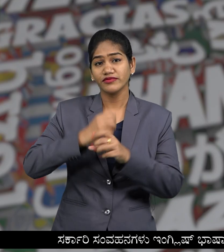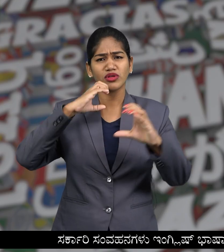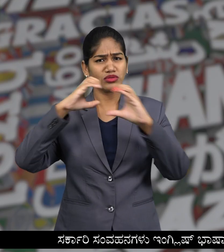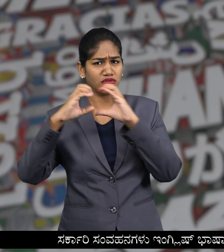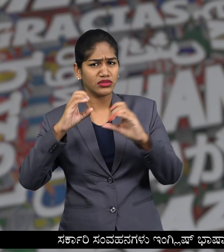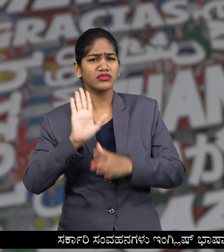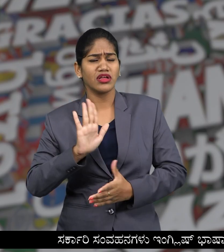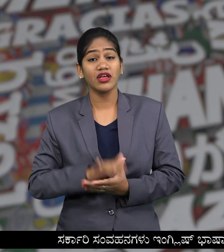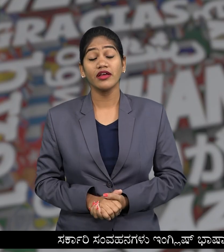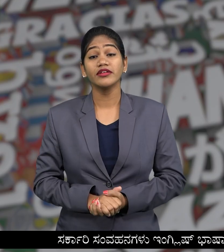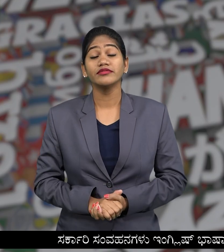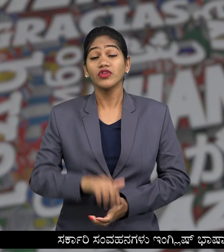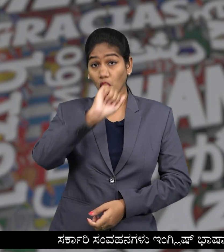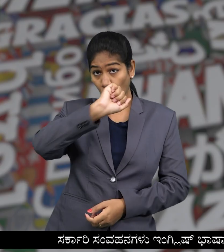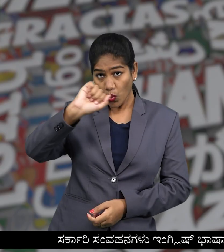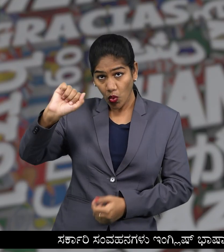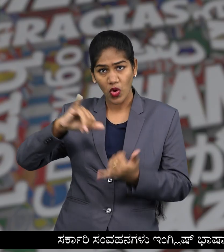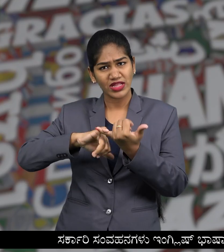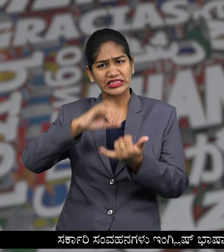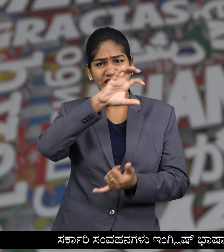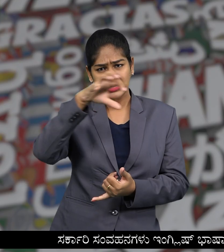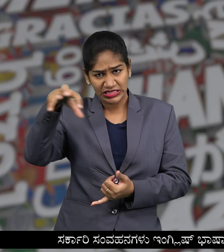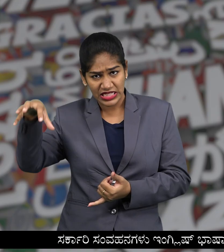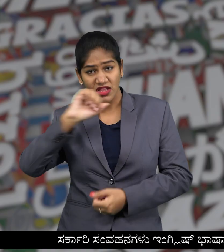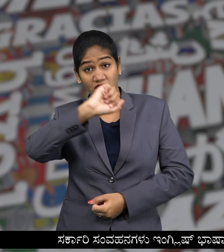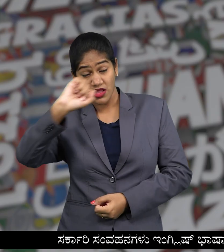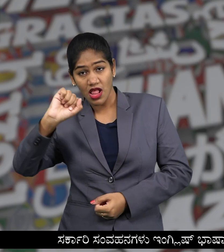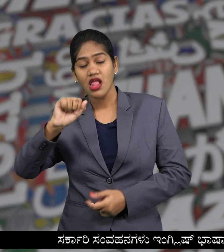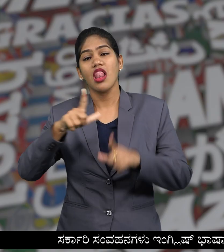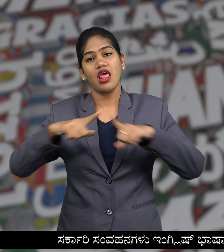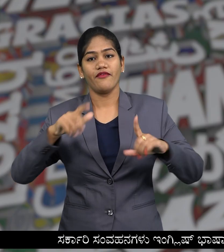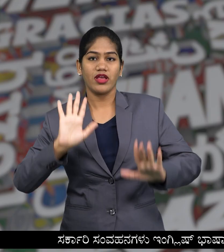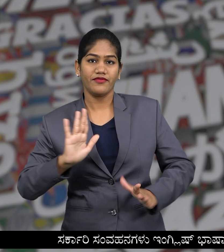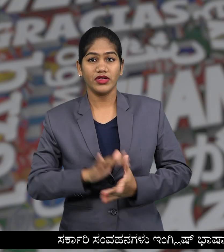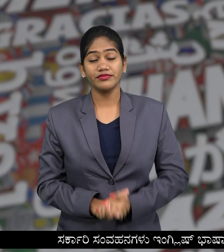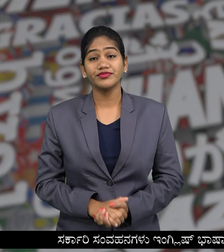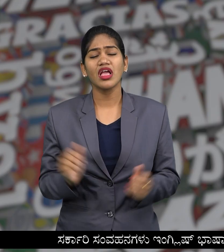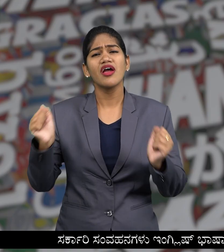ಸರ್ಕಾರಿ ಸಂವಹನಗಳು ಇಂಗ್ಲಿಷ್ ಭಾಷಾಂತರಗಳೊಂದಿಗೆ ಪ್ರಾದೇಶಿಕ ಭಾಷೆಯಲ್ಲಿರುತ್ತವೆ